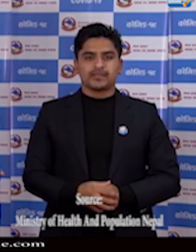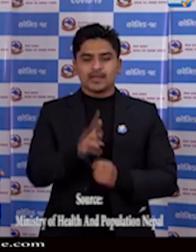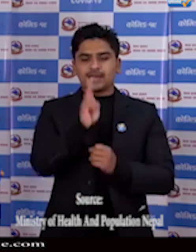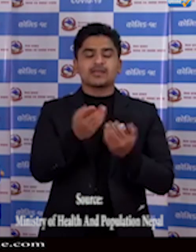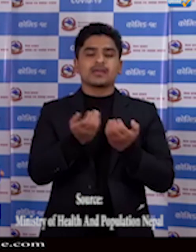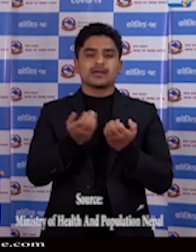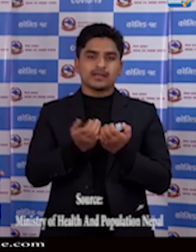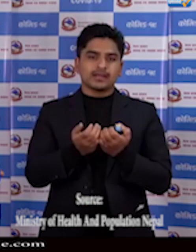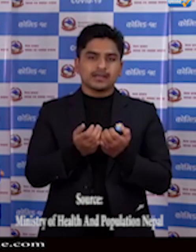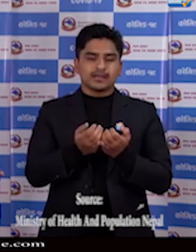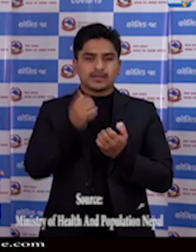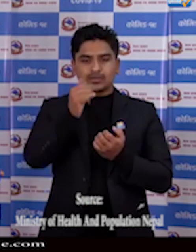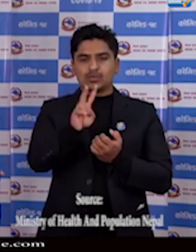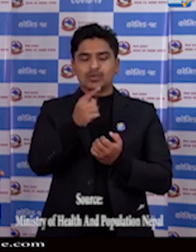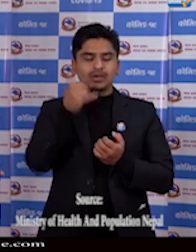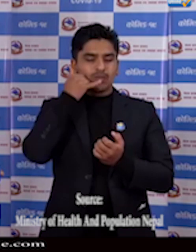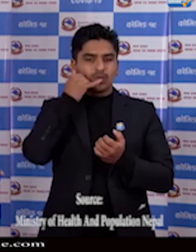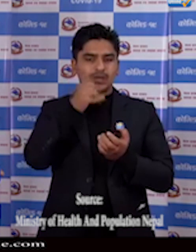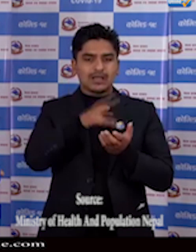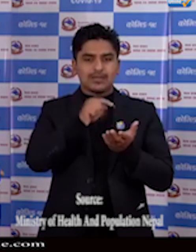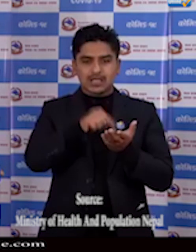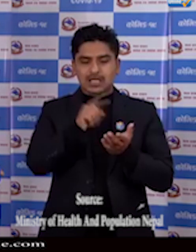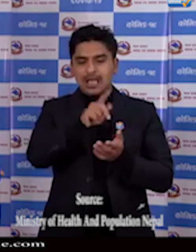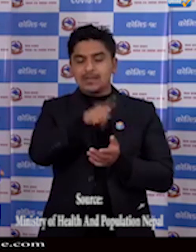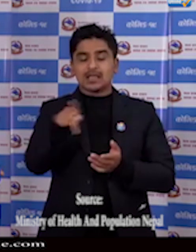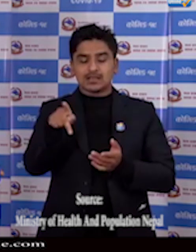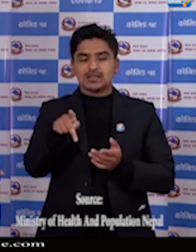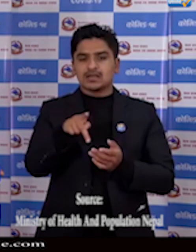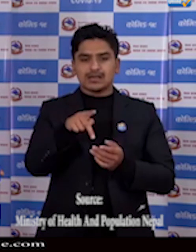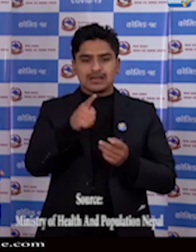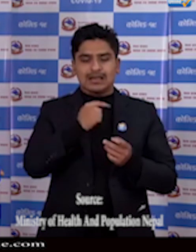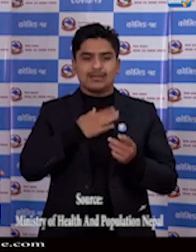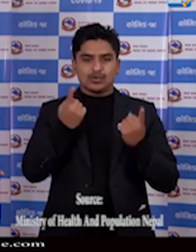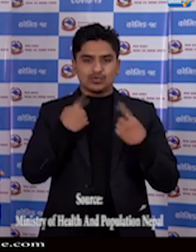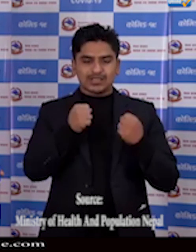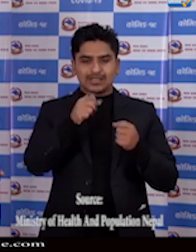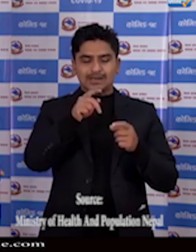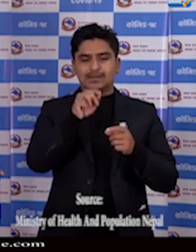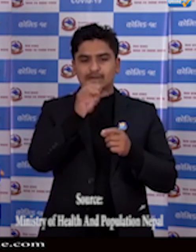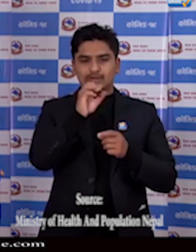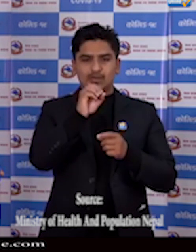त्यसै गरी 2 एप्लिकेसनहरू, मोबाइल एप्लिकेसन हाम्रो स्वास्थ्य र विशेष वेब पेज छ